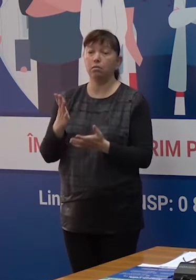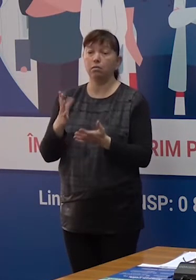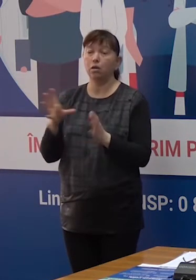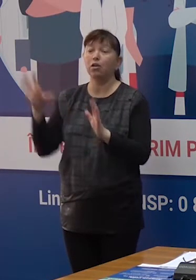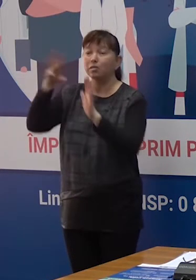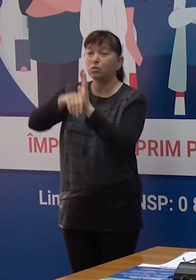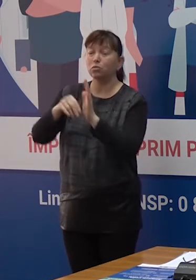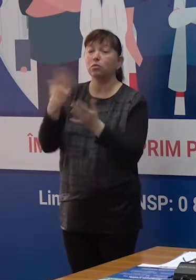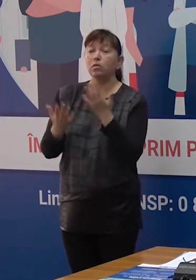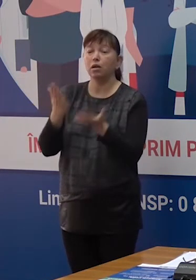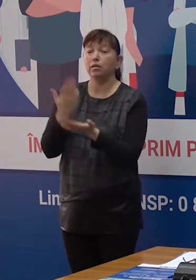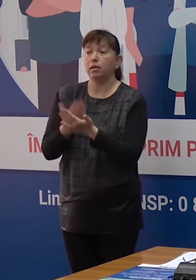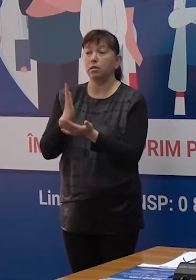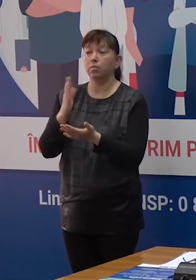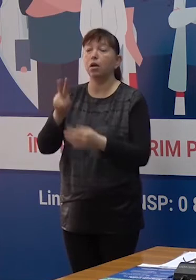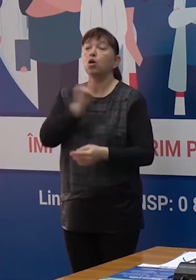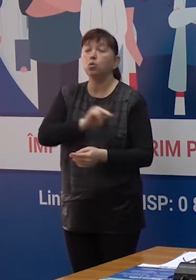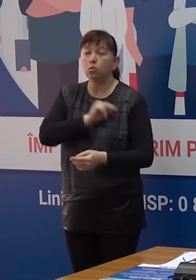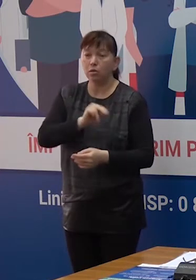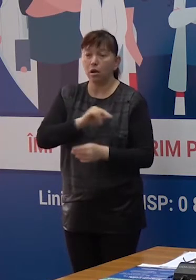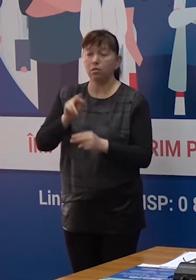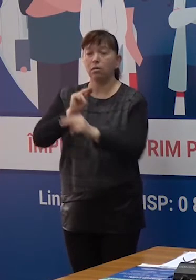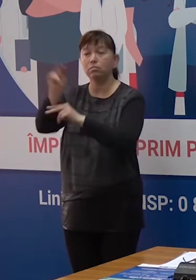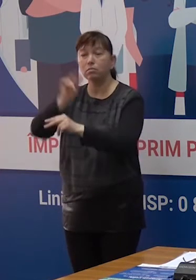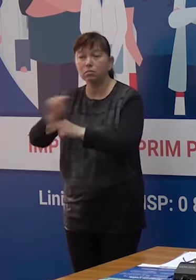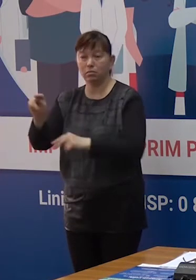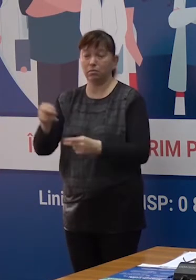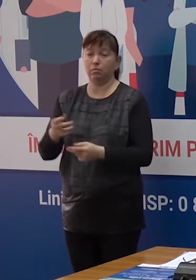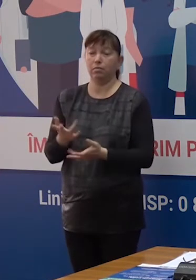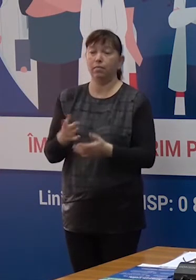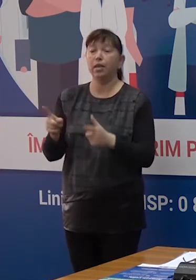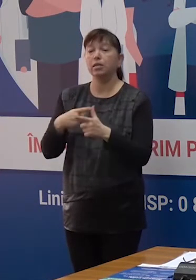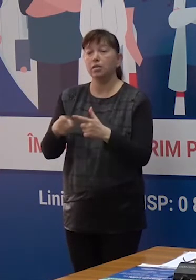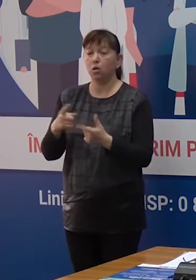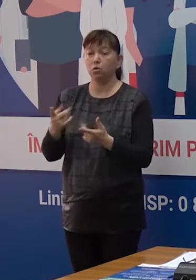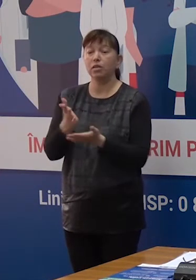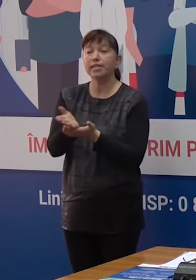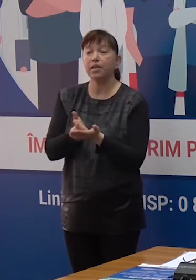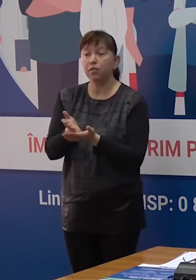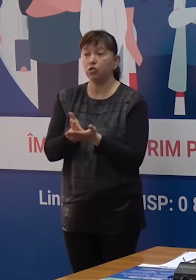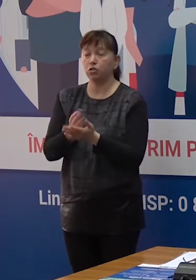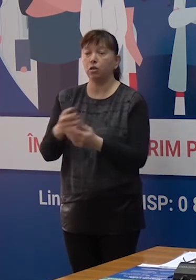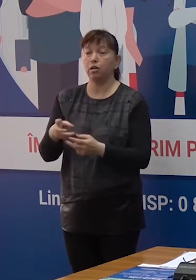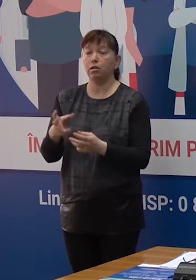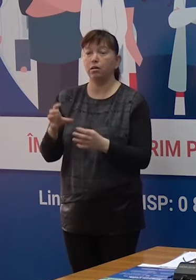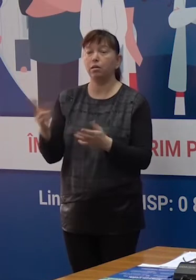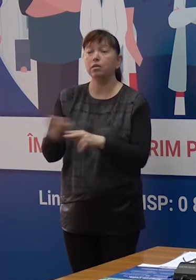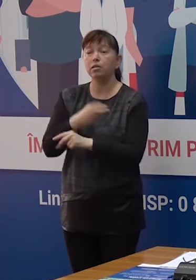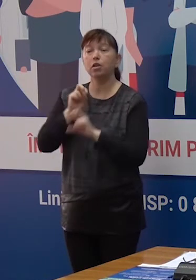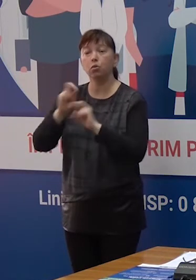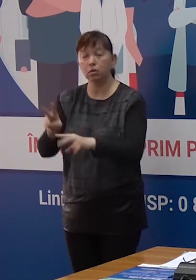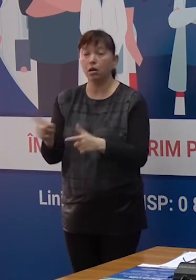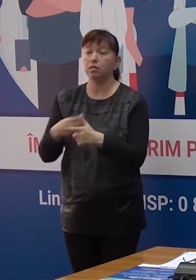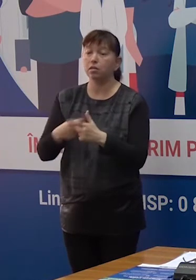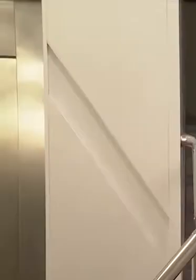если они участвуют в процессе эдукационного, в средствах защиты или в